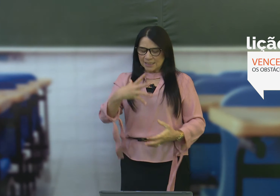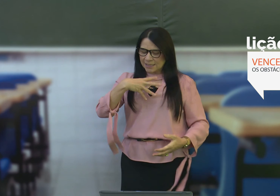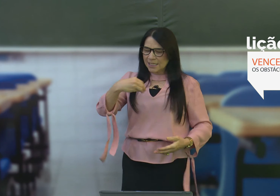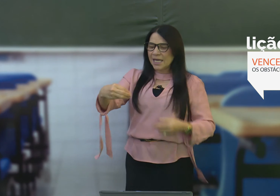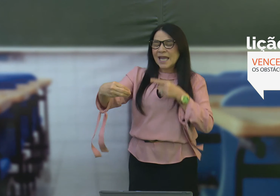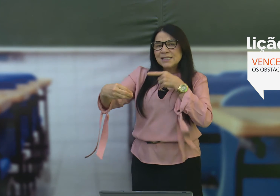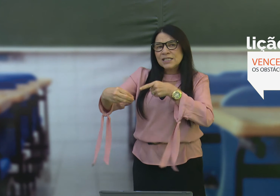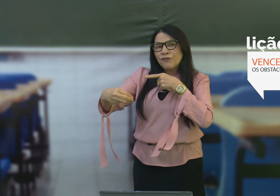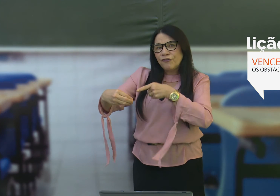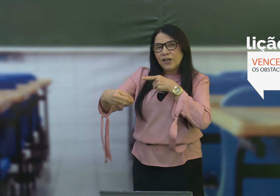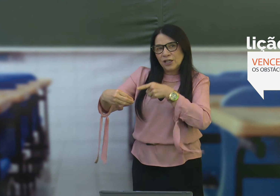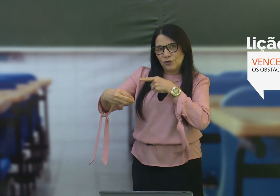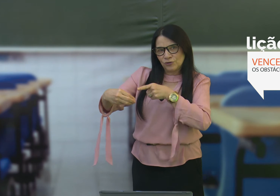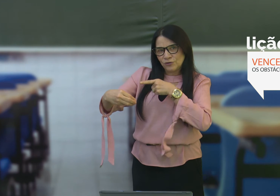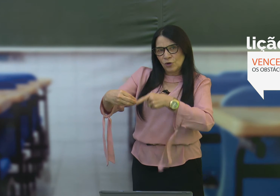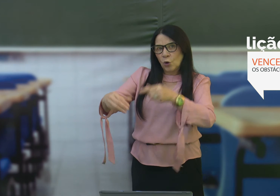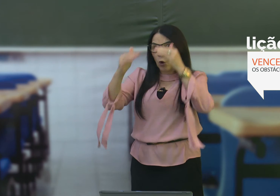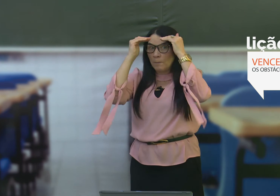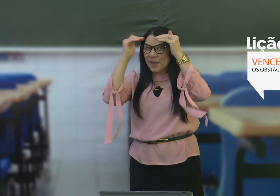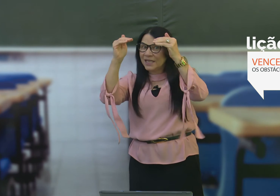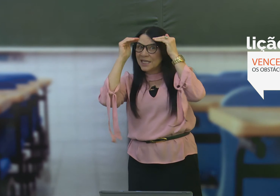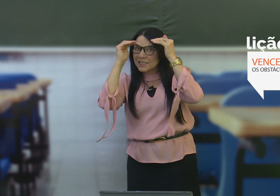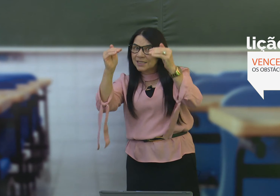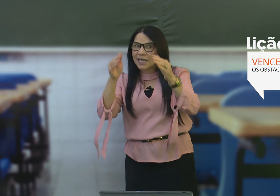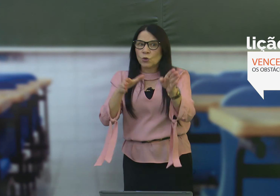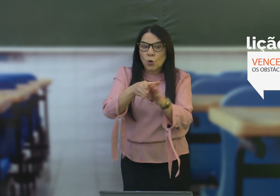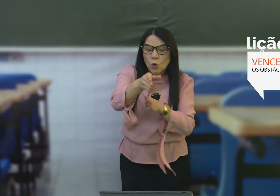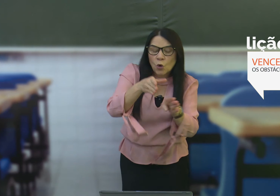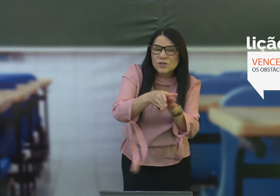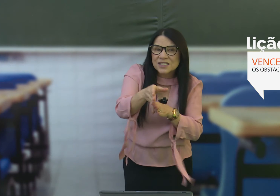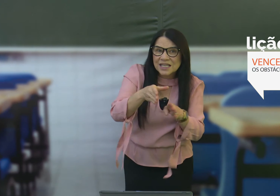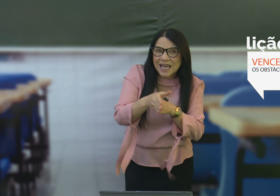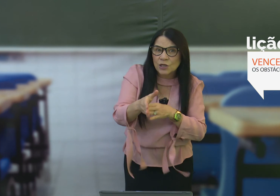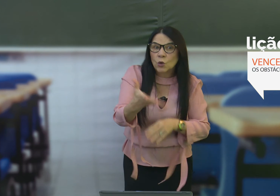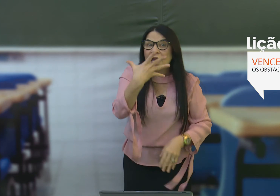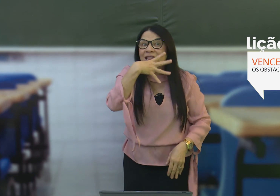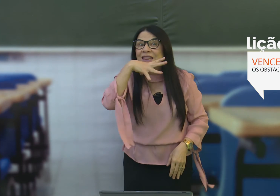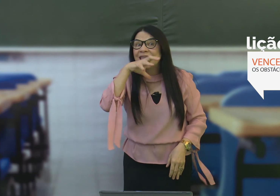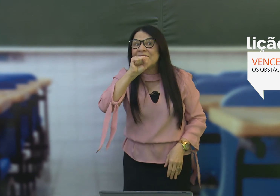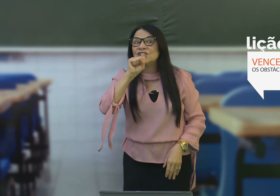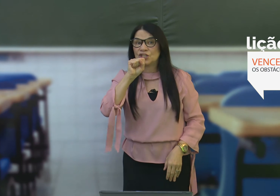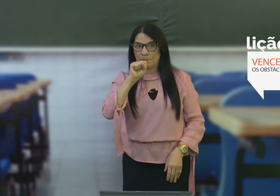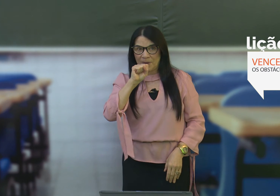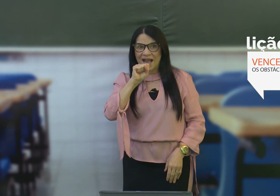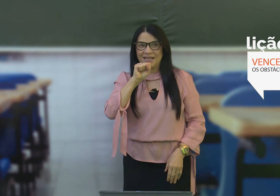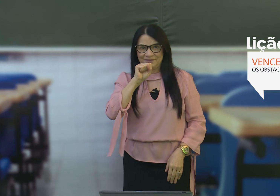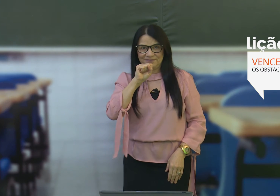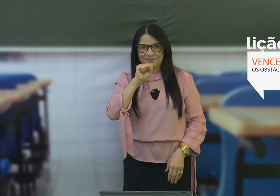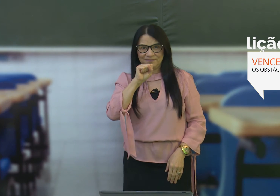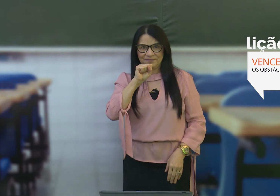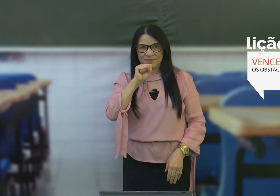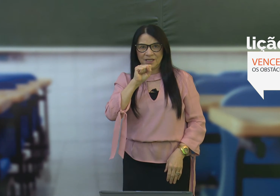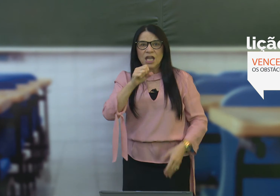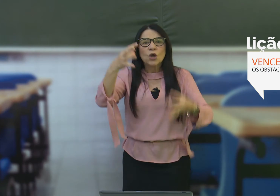Se esse filho obedecer o conselho deste pai,